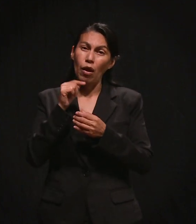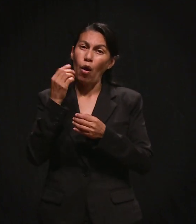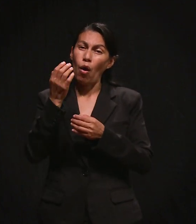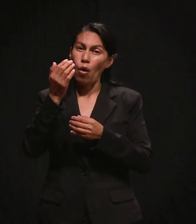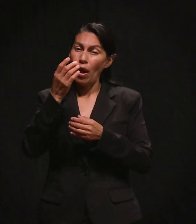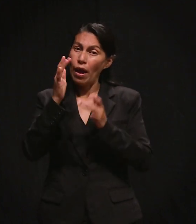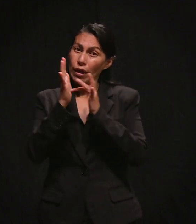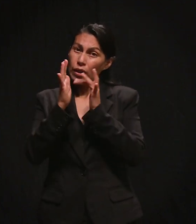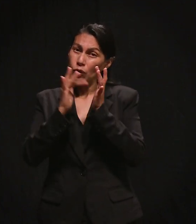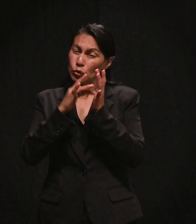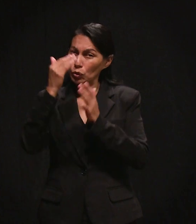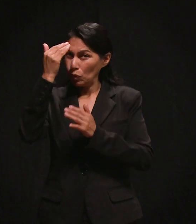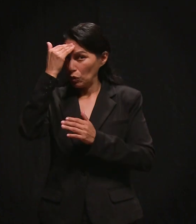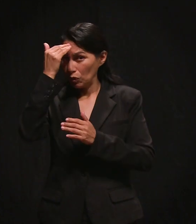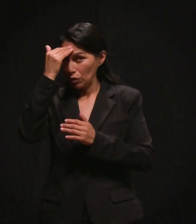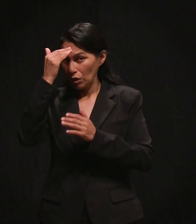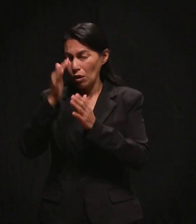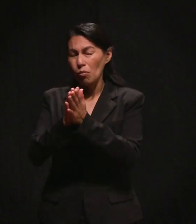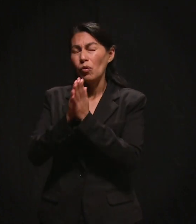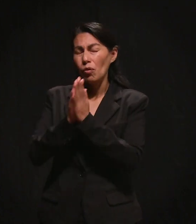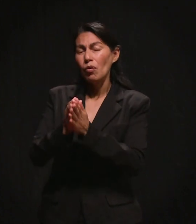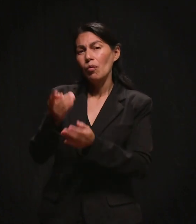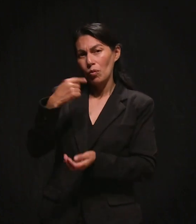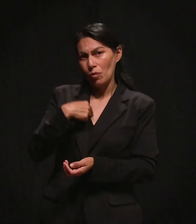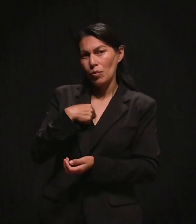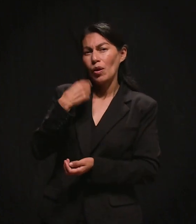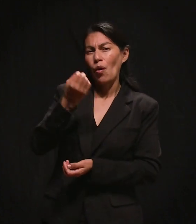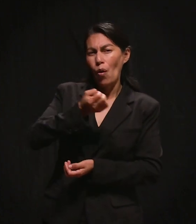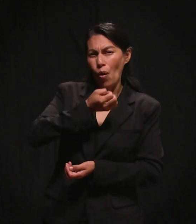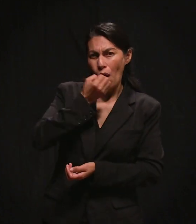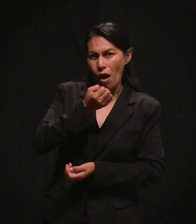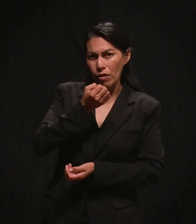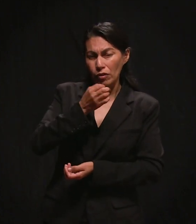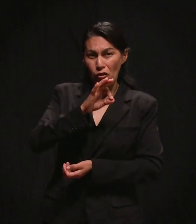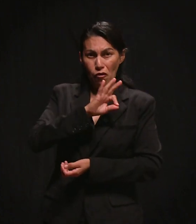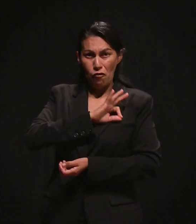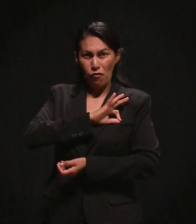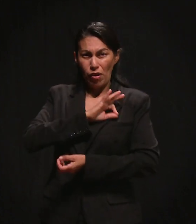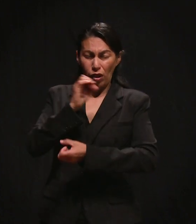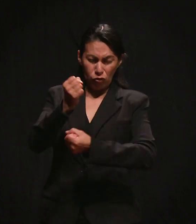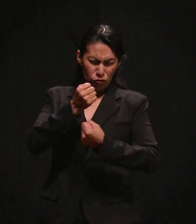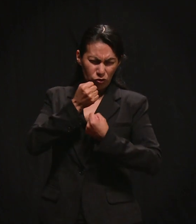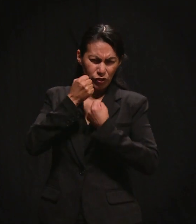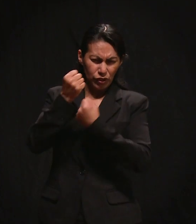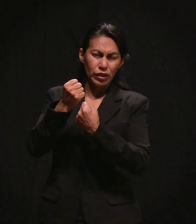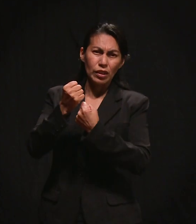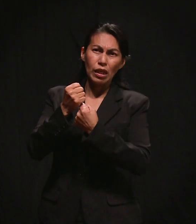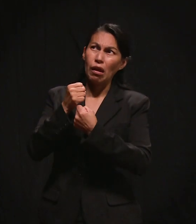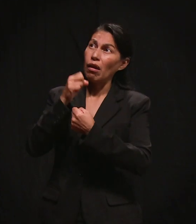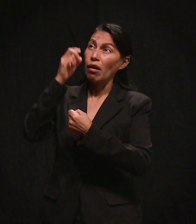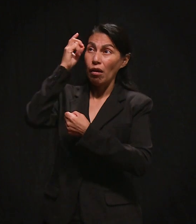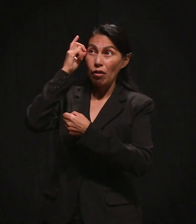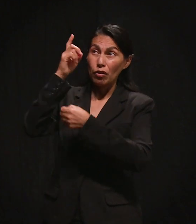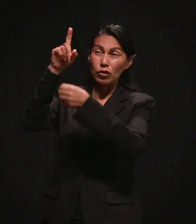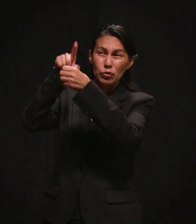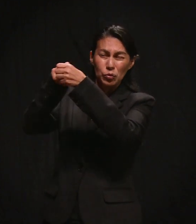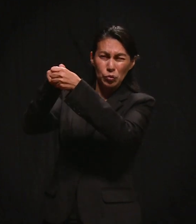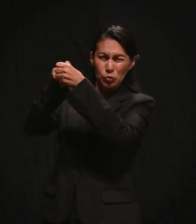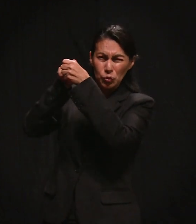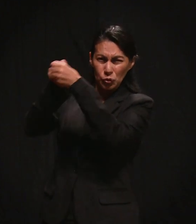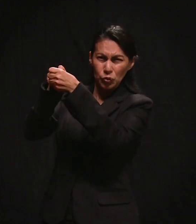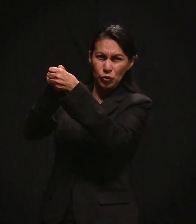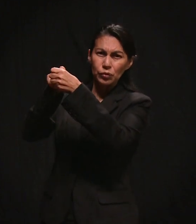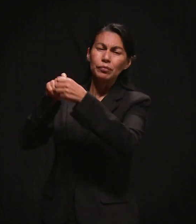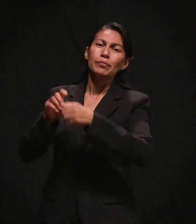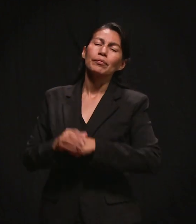Jesús. Igualmente les pido que oren por mí para fortalecer mi fe y depender completamente